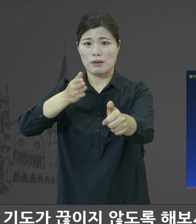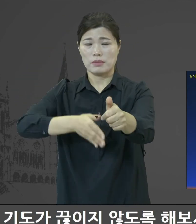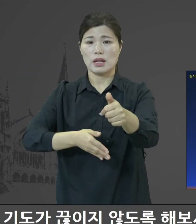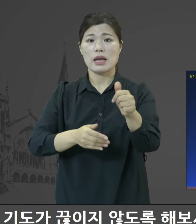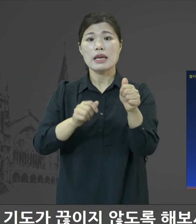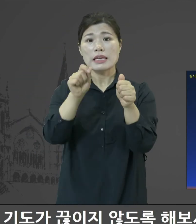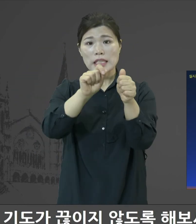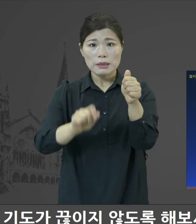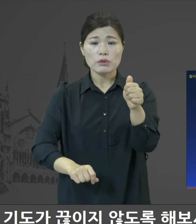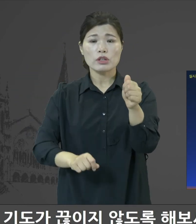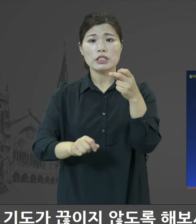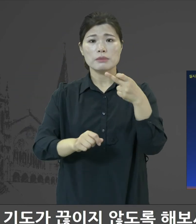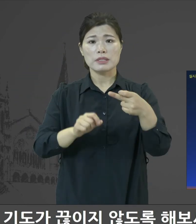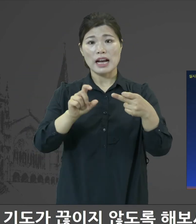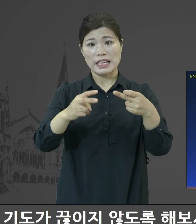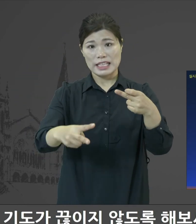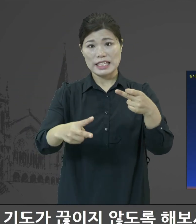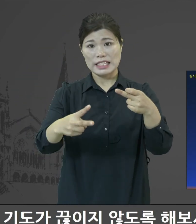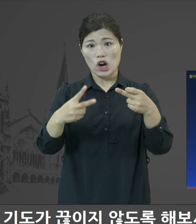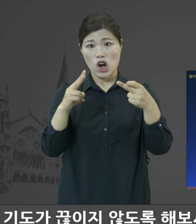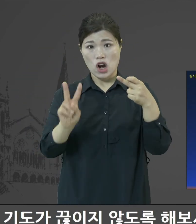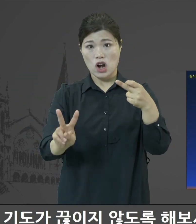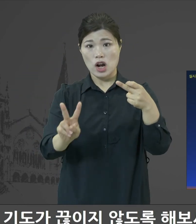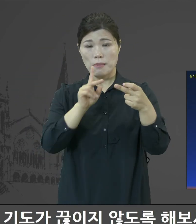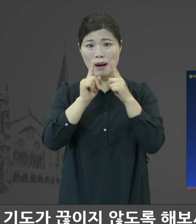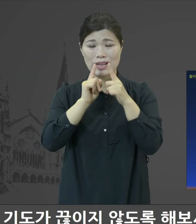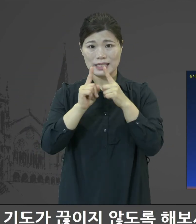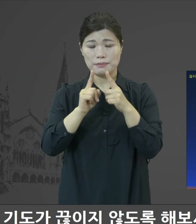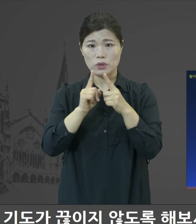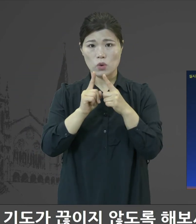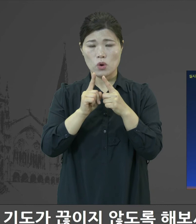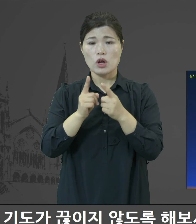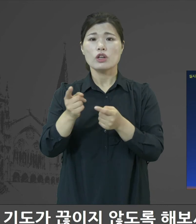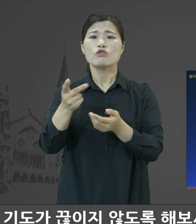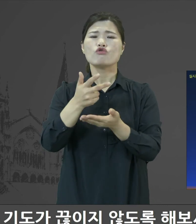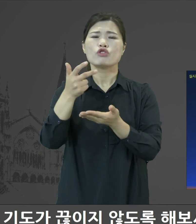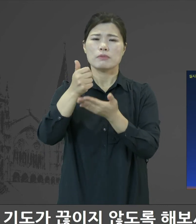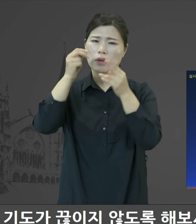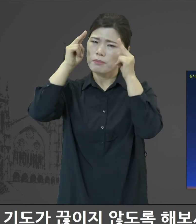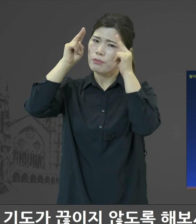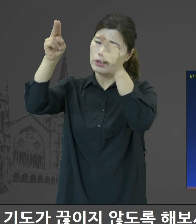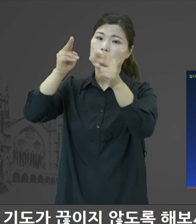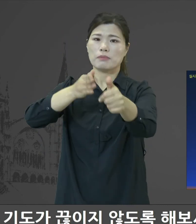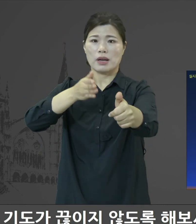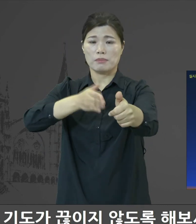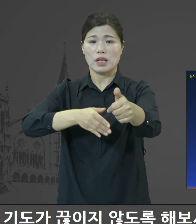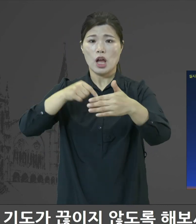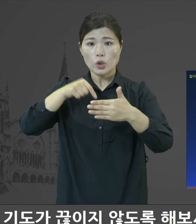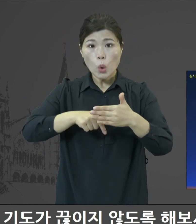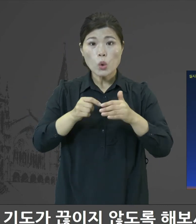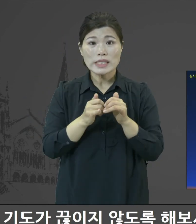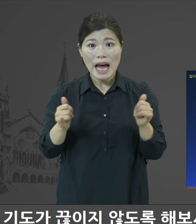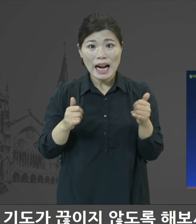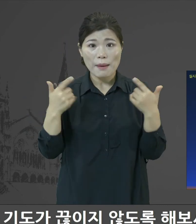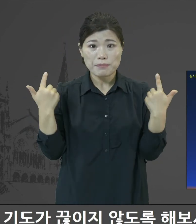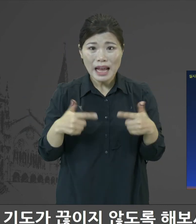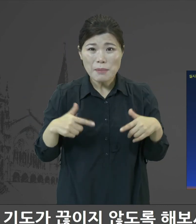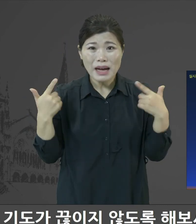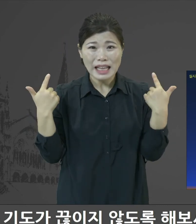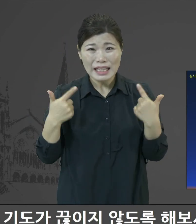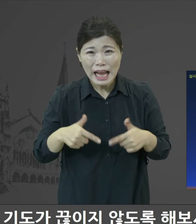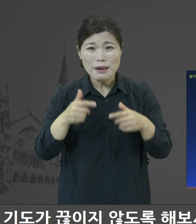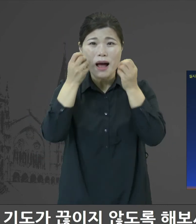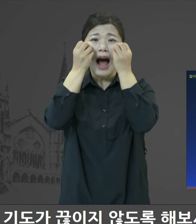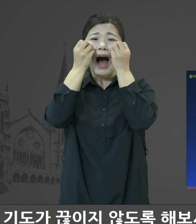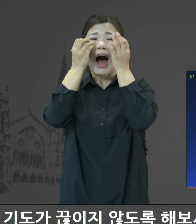말씀을 가지고 주를 바라보시기 바랍니다. 그리고 세 번째, 속사람이 날마다 새로워진 것을 경험함으로